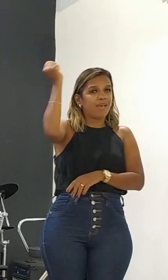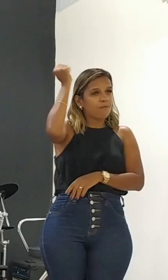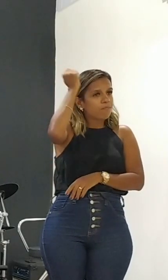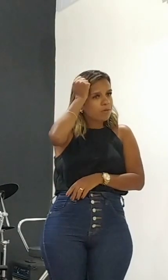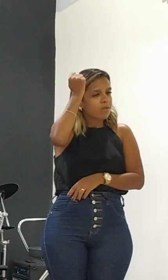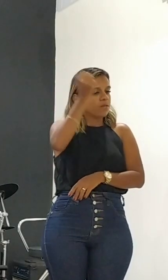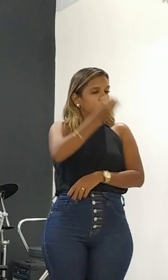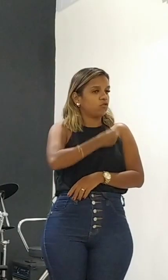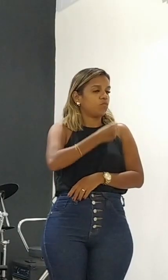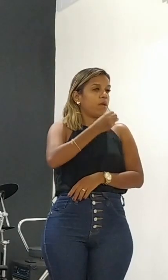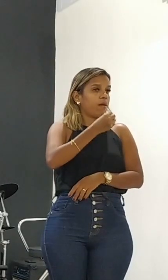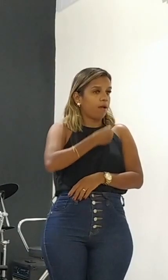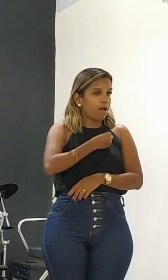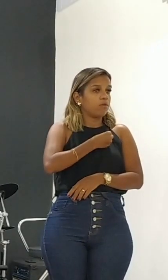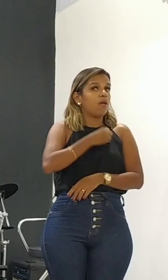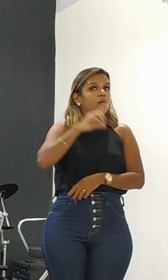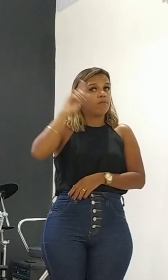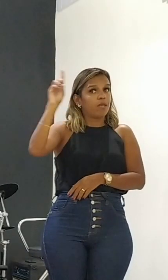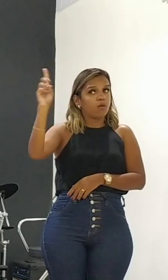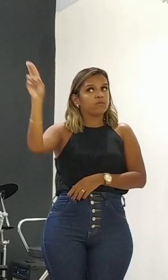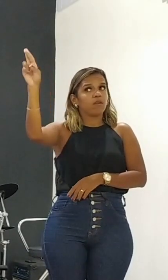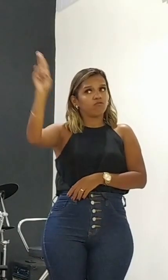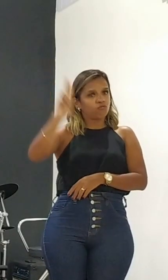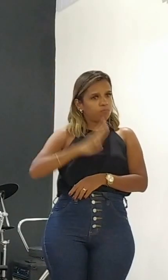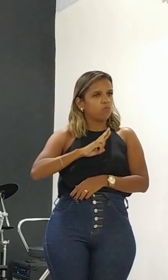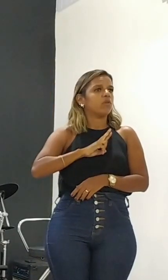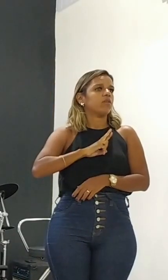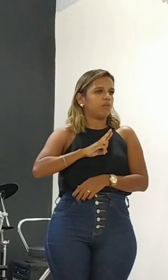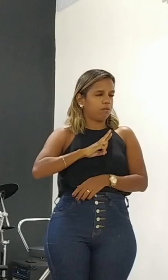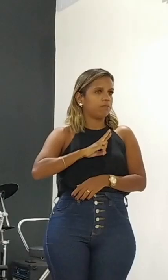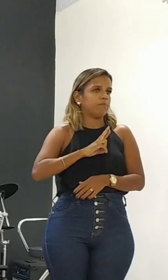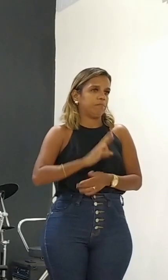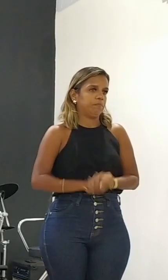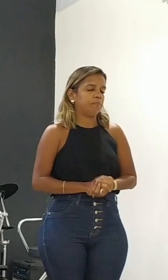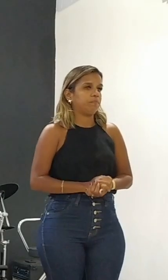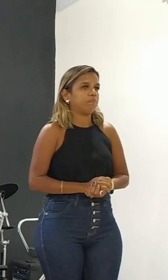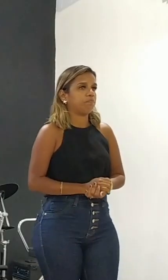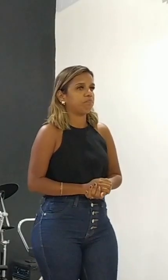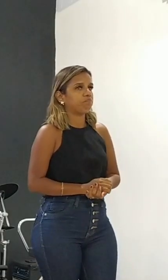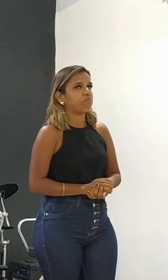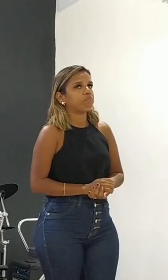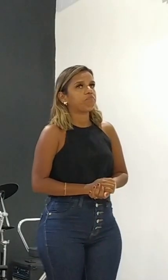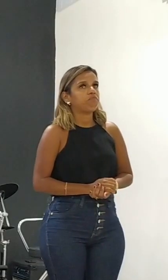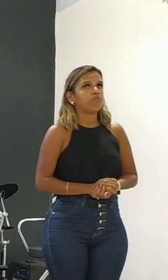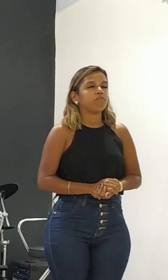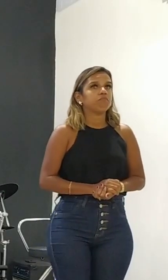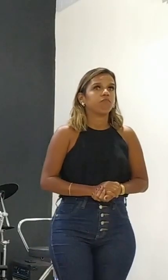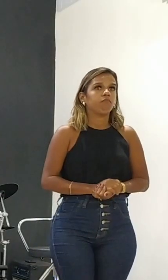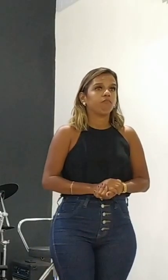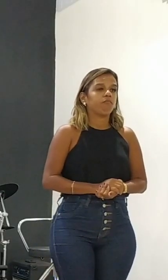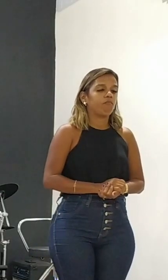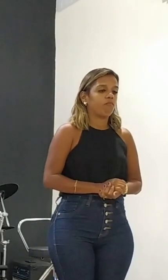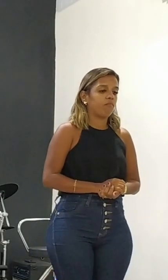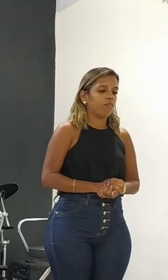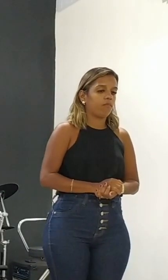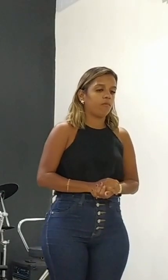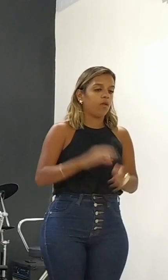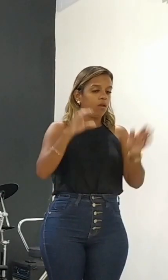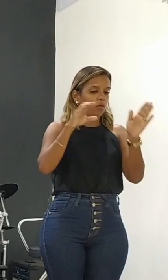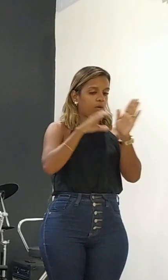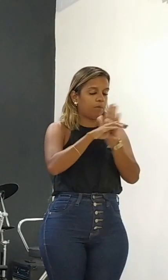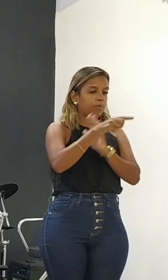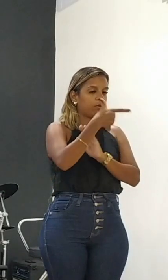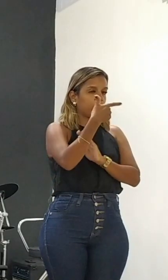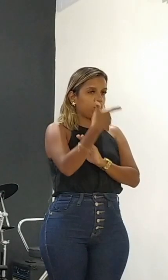guardassem os mandamentos, Deus ele ouviria no céu e ele traria uma saída, uma solução para o seu povo. No